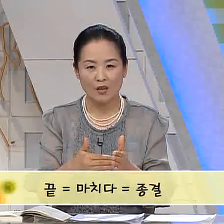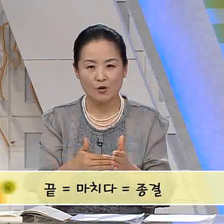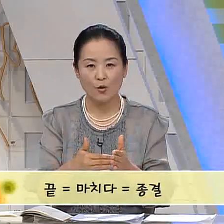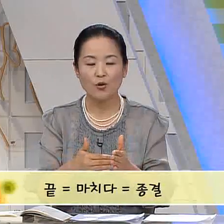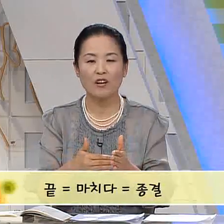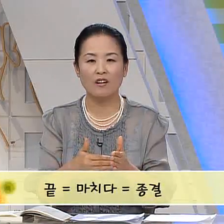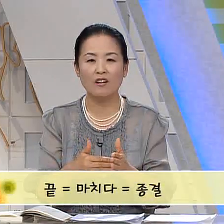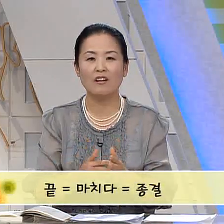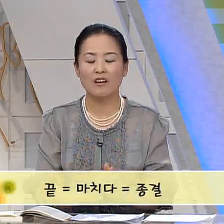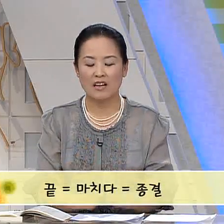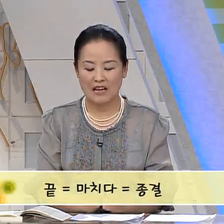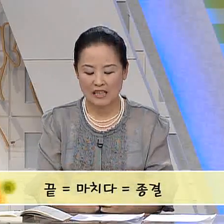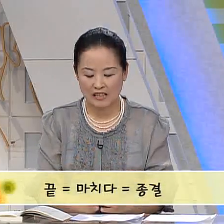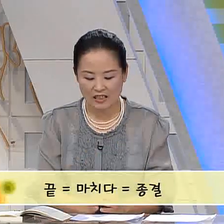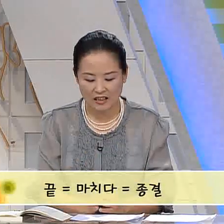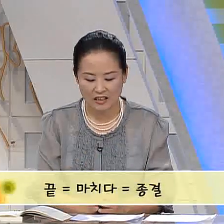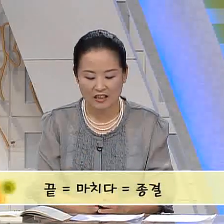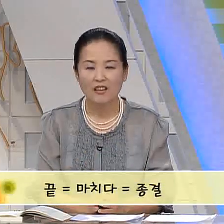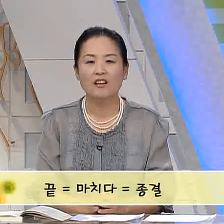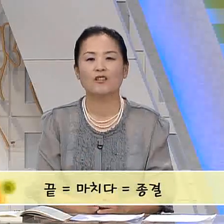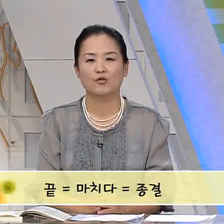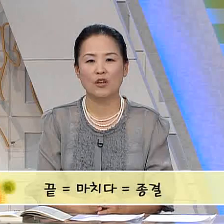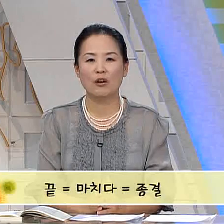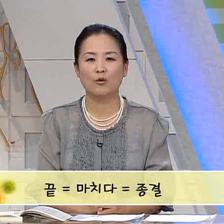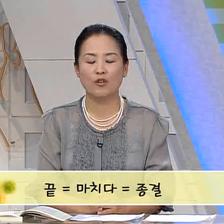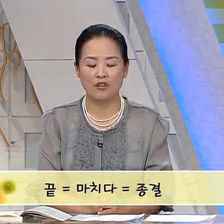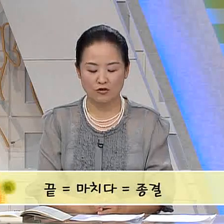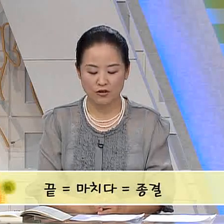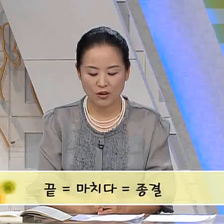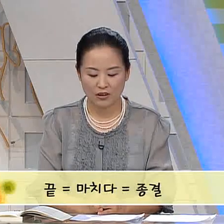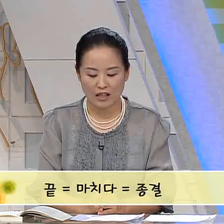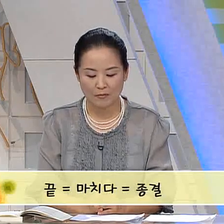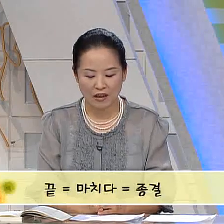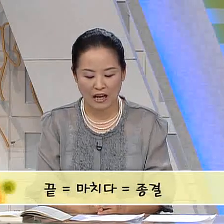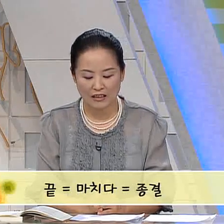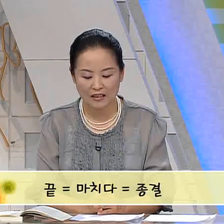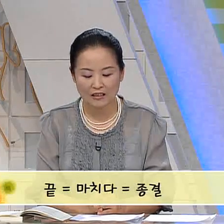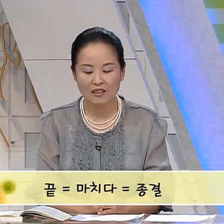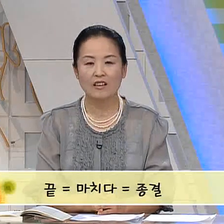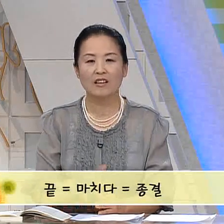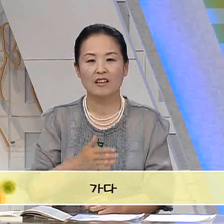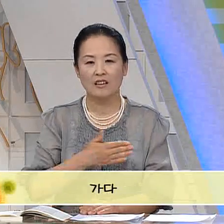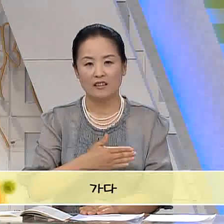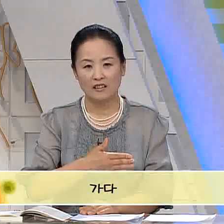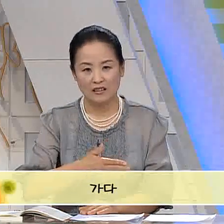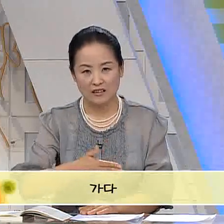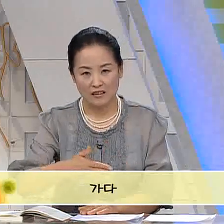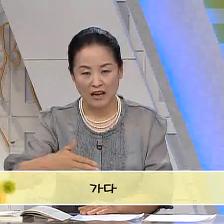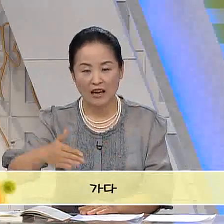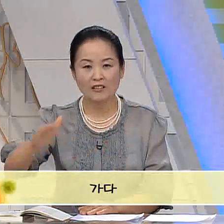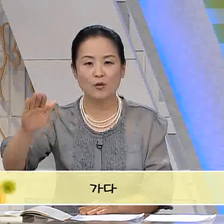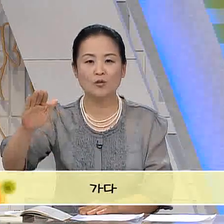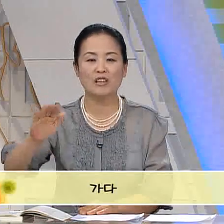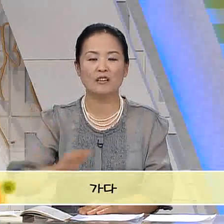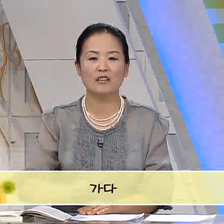종결, 까지. 수화와 동형어이고요. 그 다음 가다는 나가는 동작을